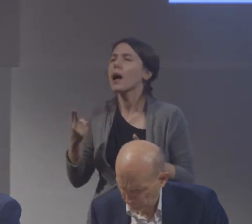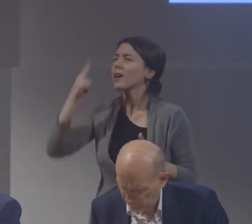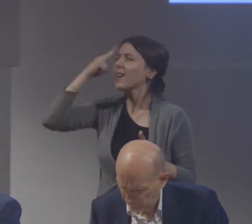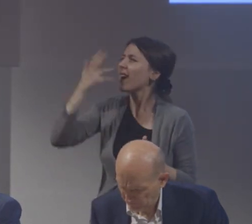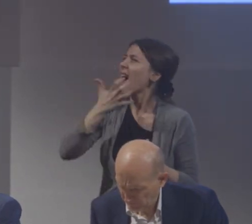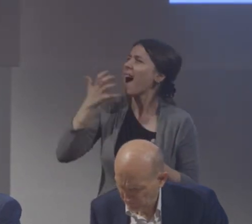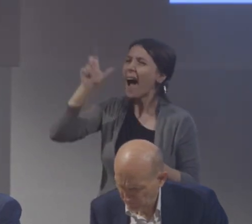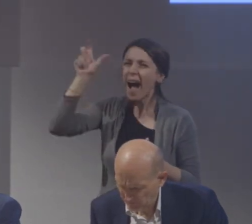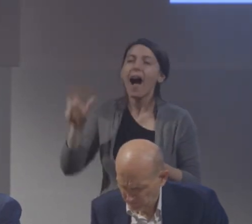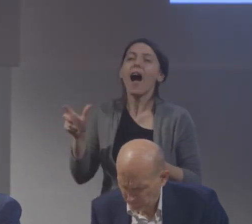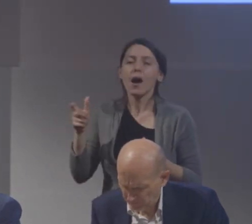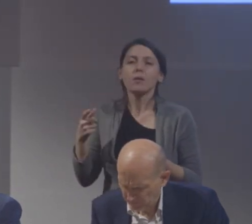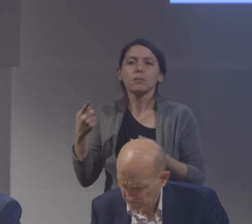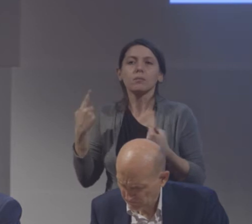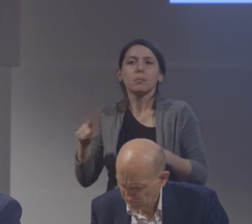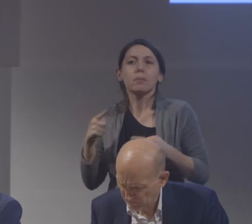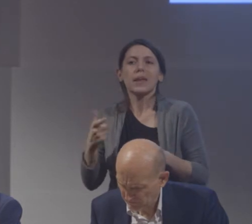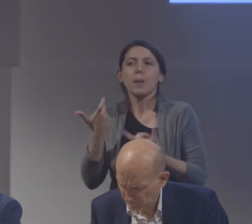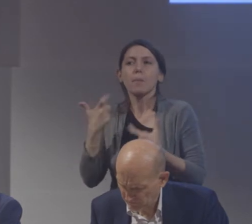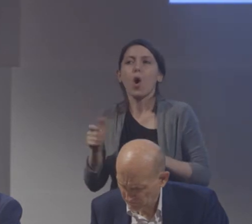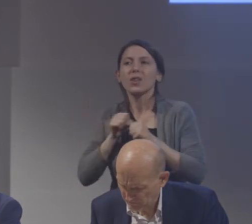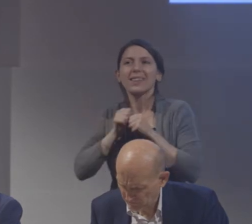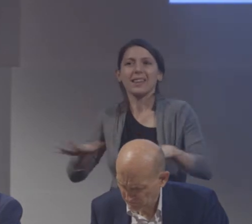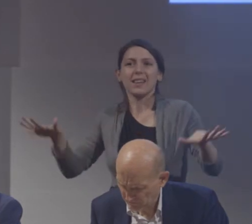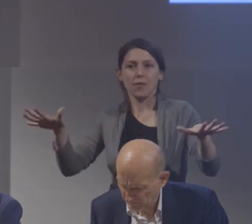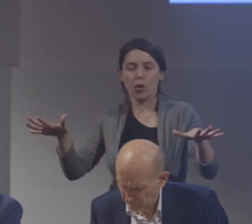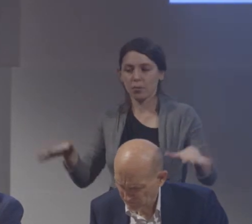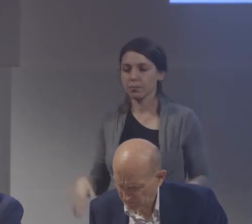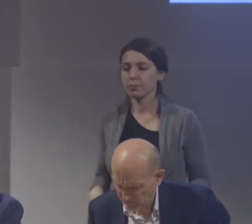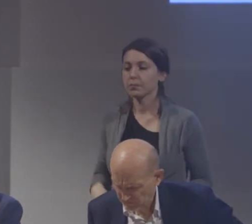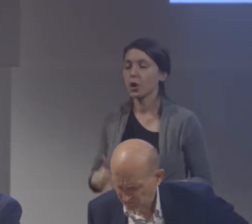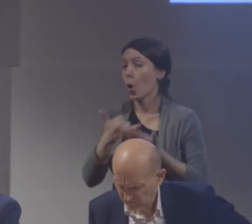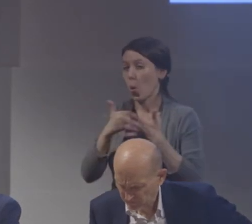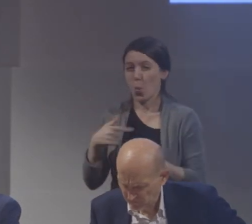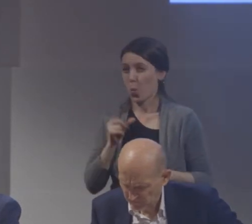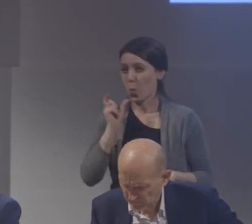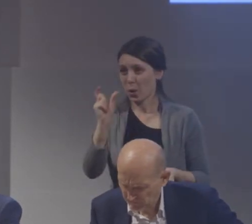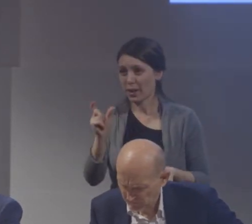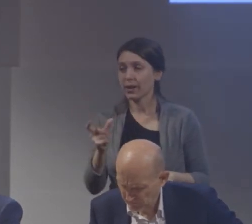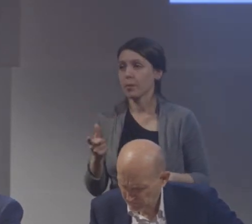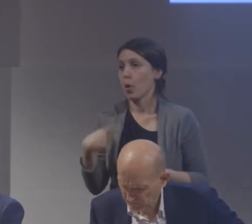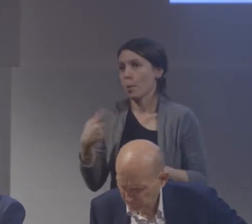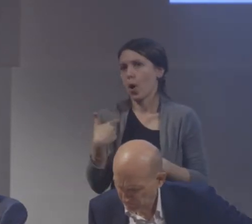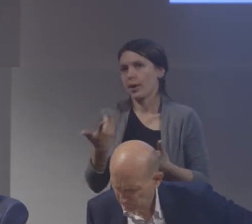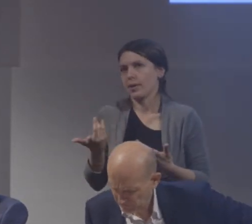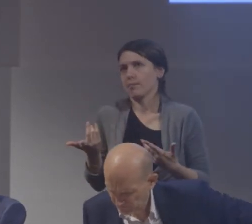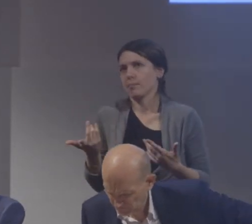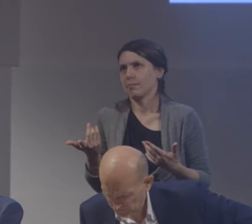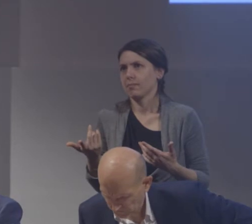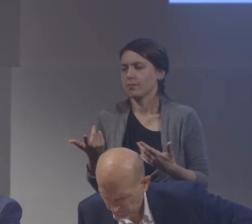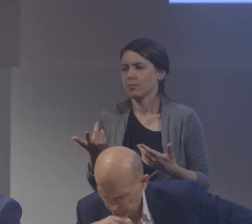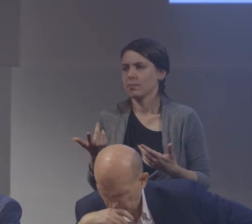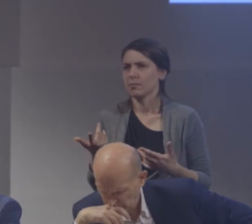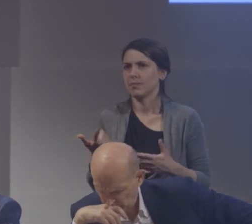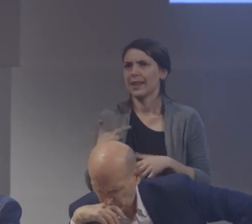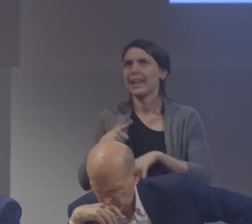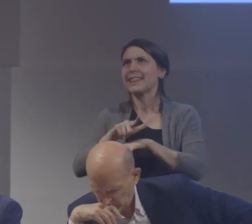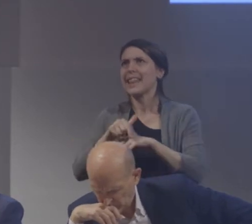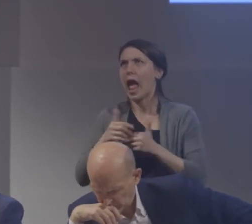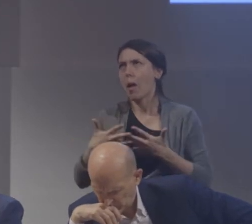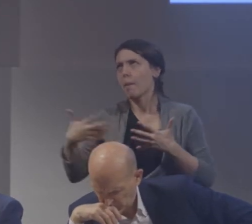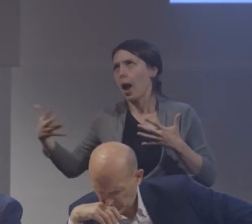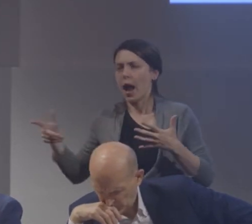Mauro è un'eredità così diffusa. Un'ultima cosa, perché poi non voglio portare via